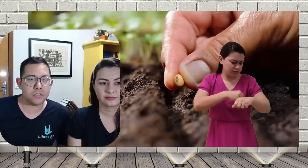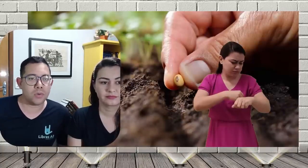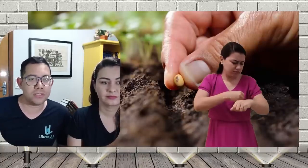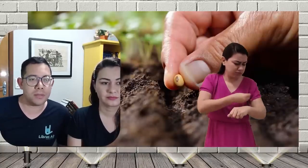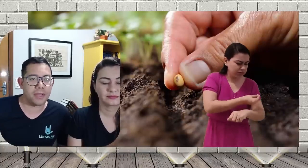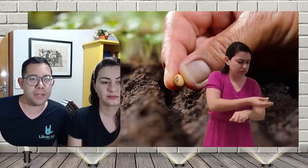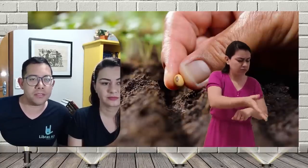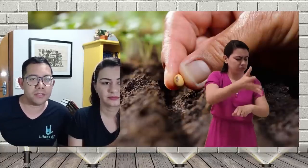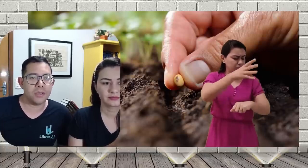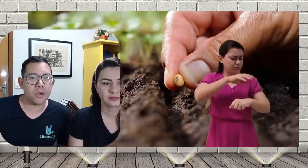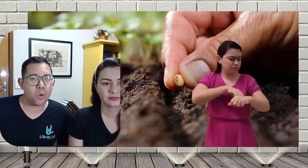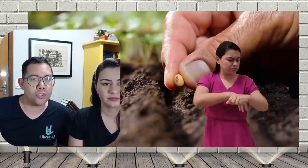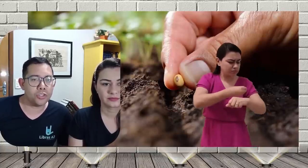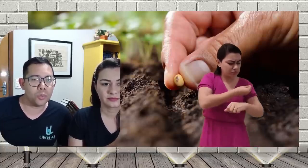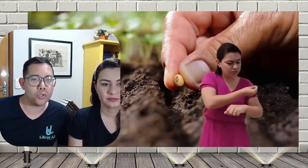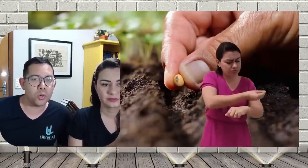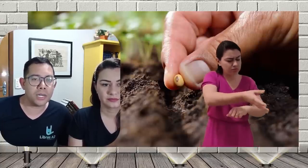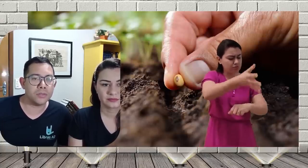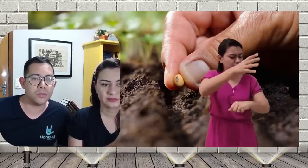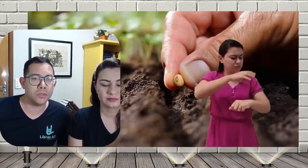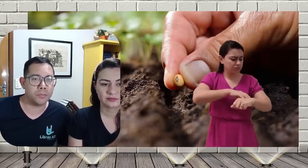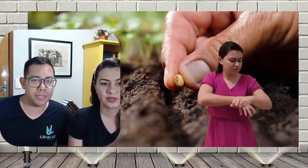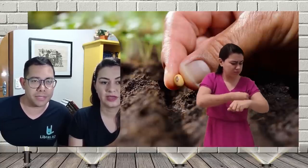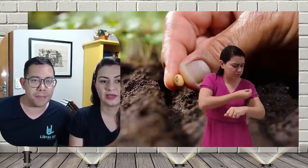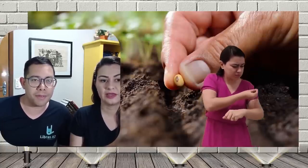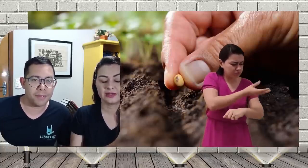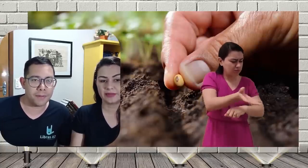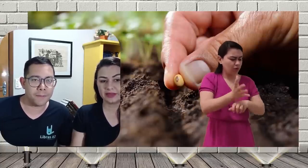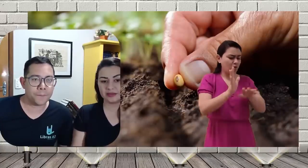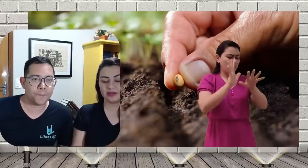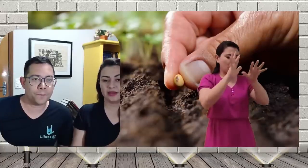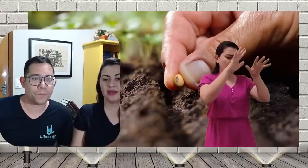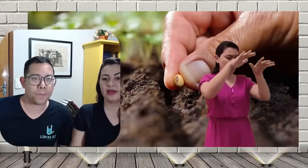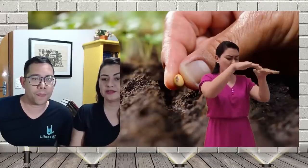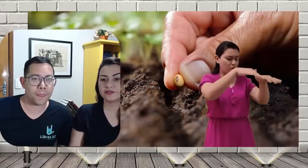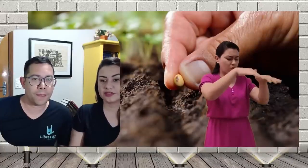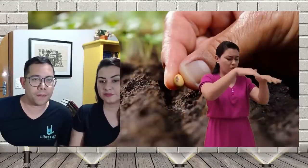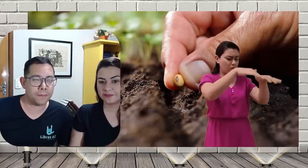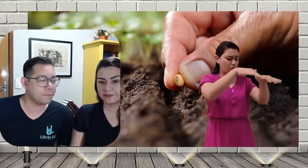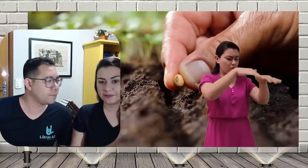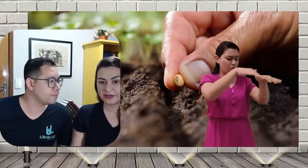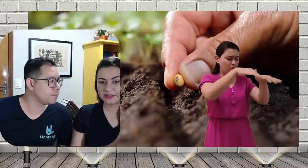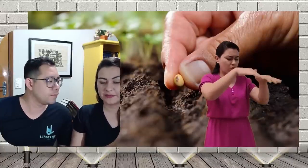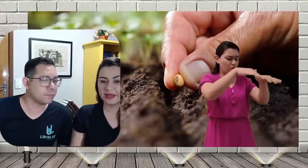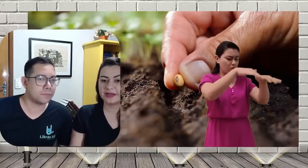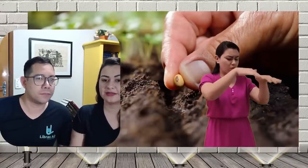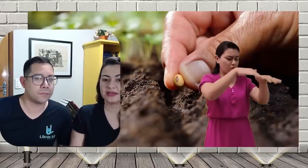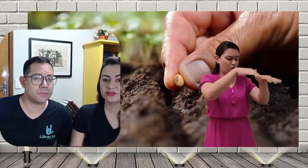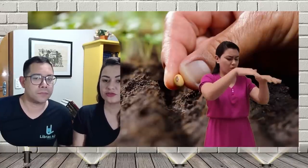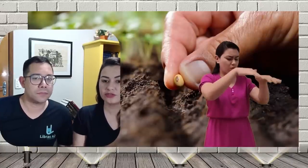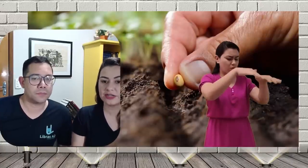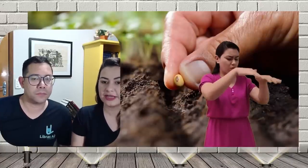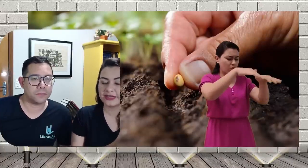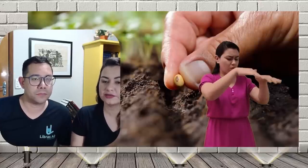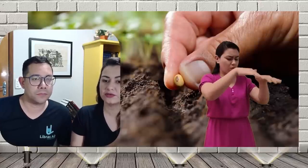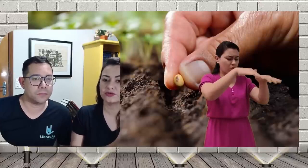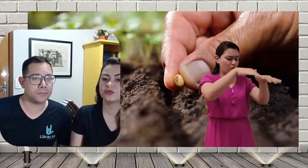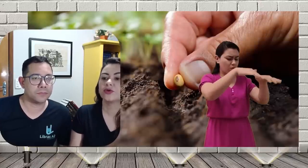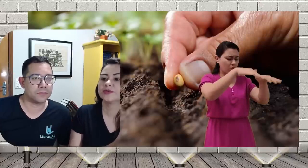Com as sementes, continuou jogando. Percebe? E também, se vocês perceberem, na sutileza do nosso corpo, a